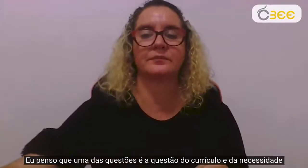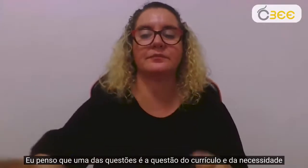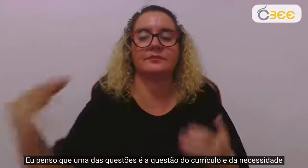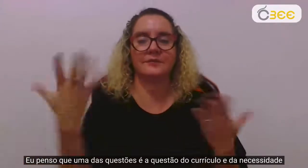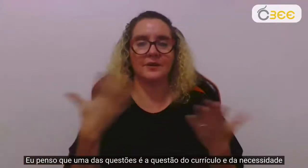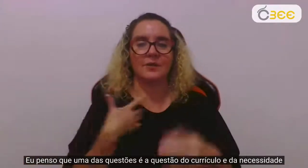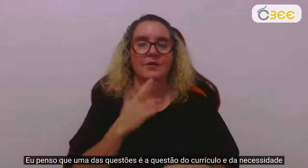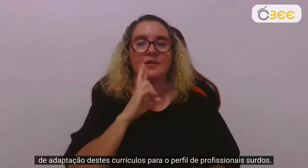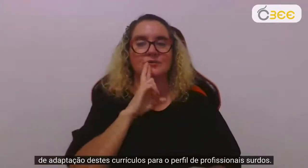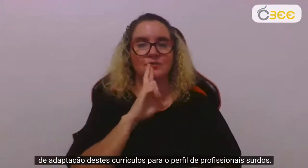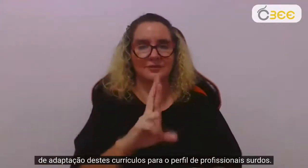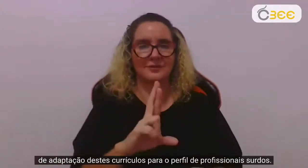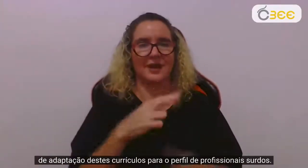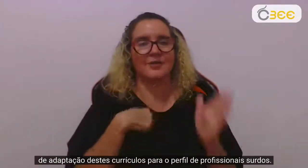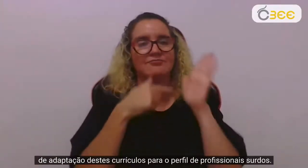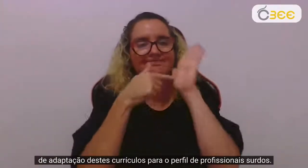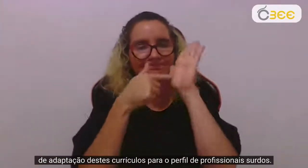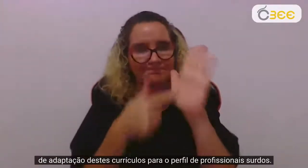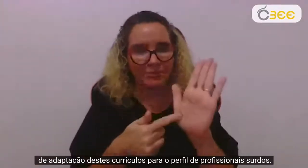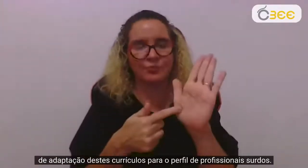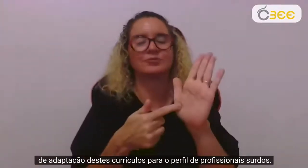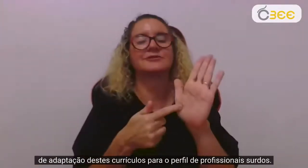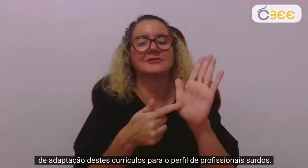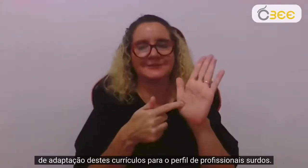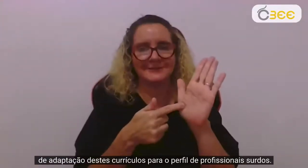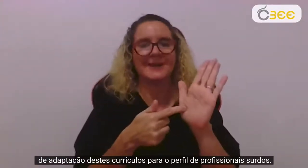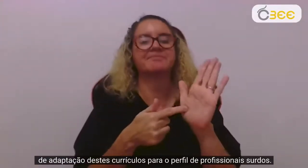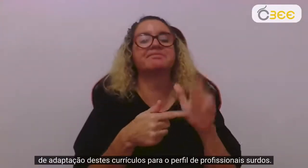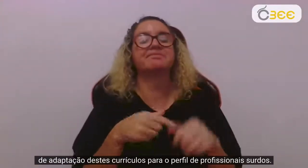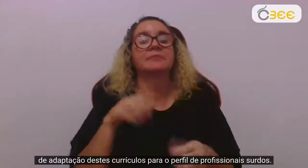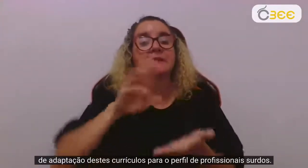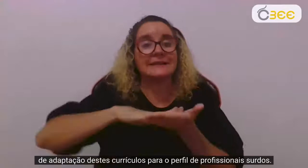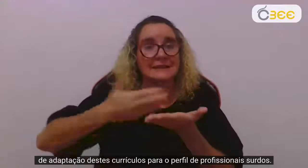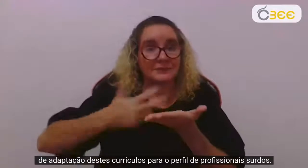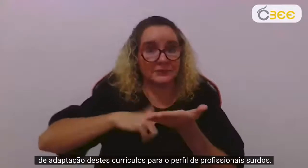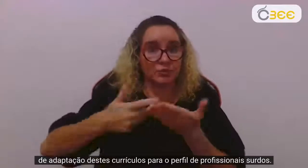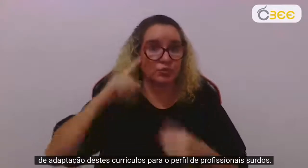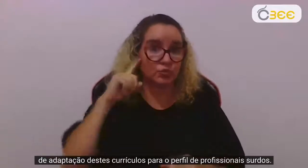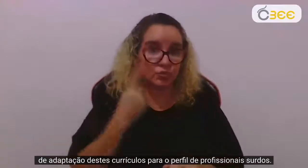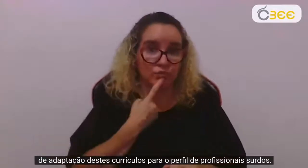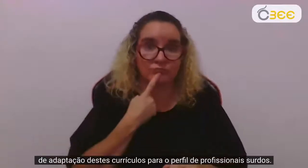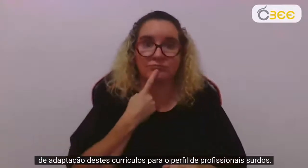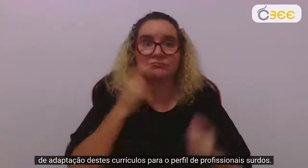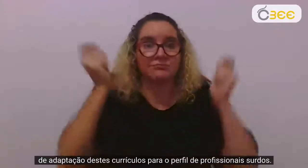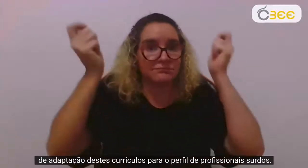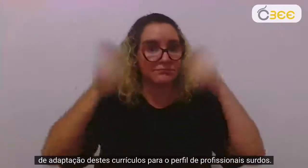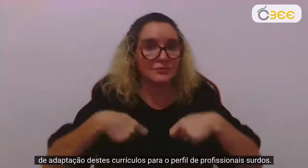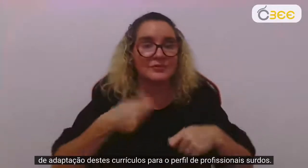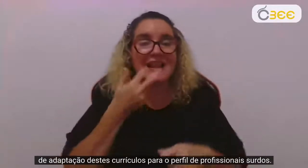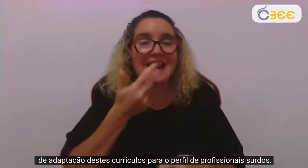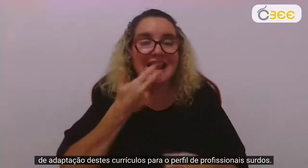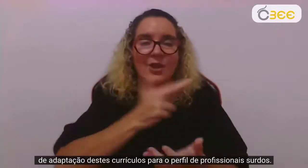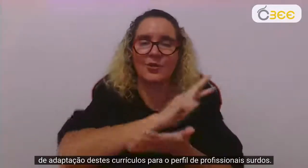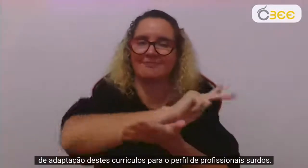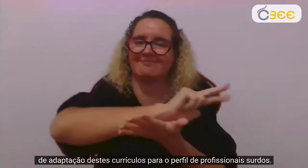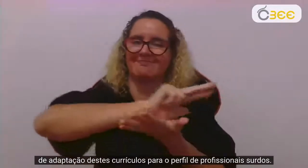da necessidade de adaptação destes currículos para o perfil de profissionais